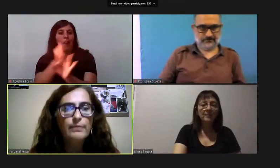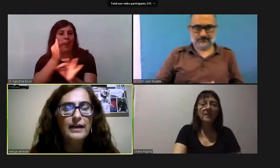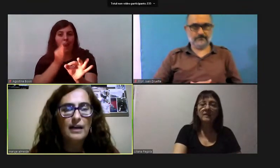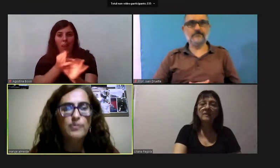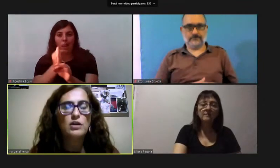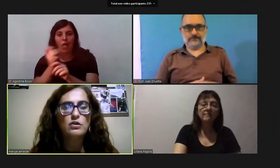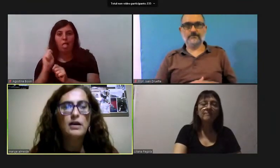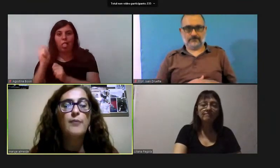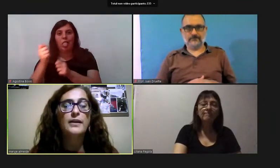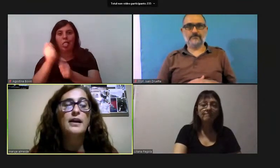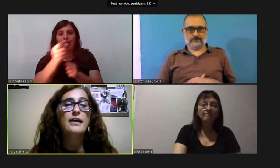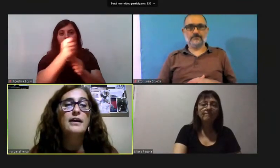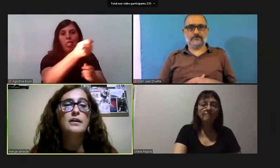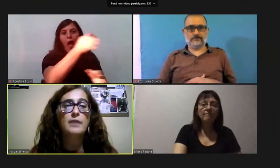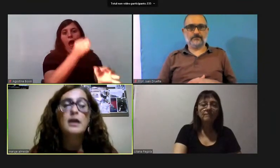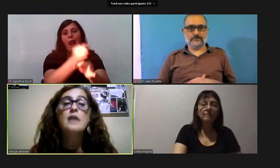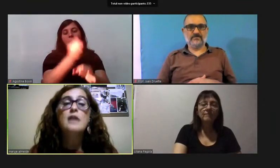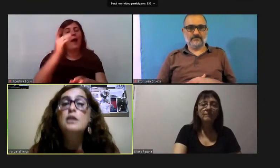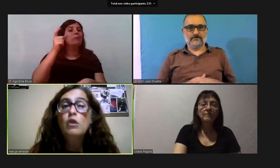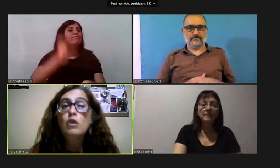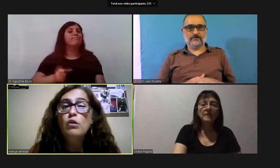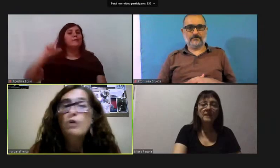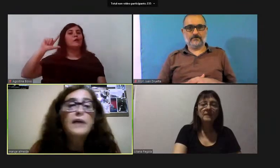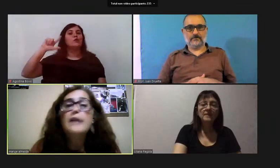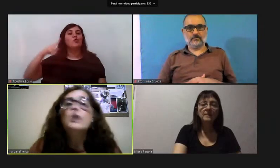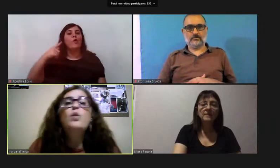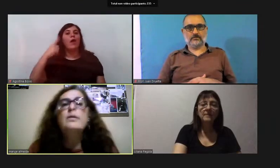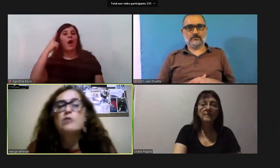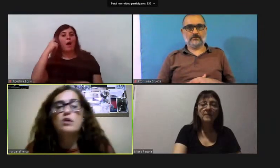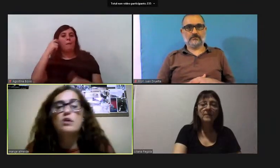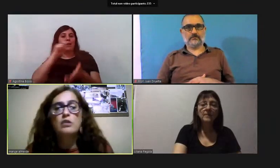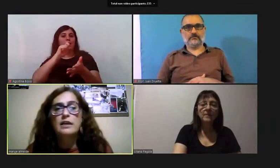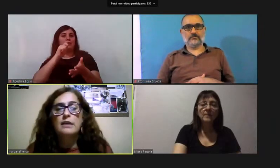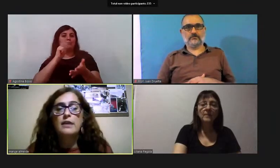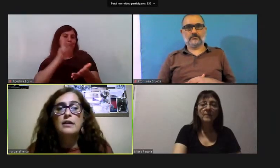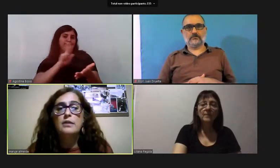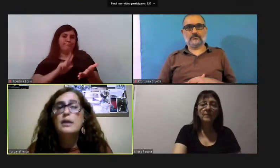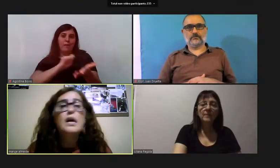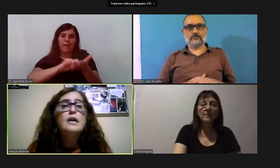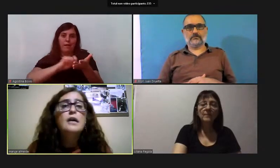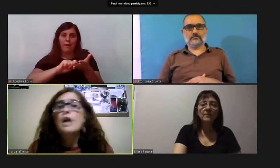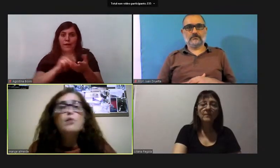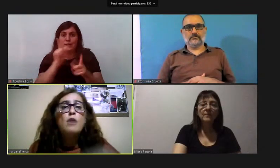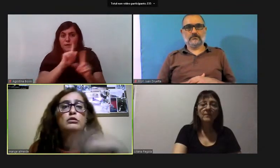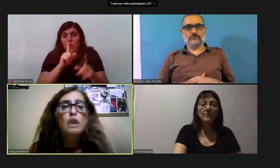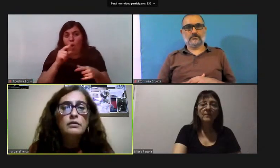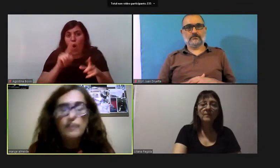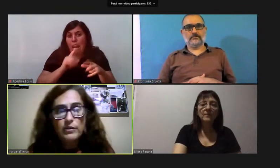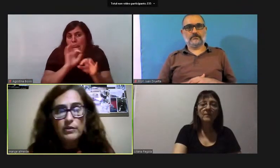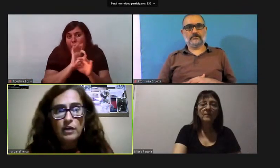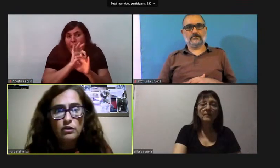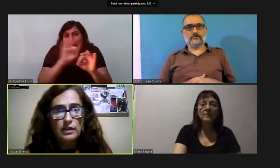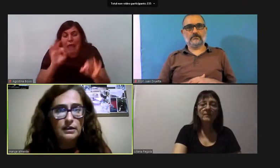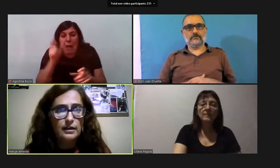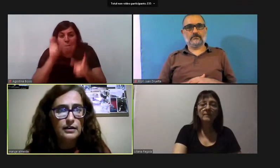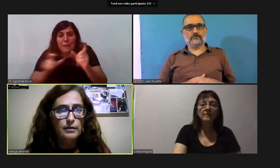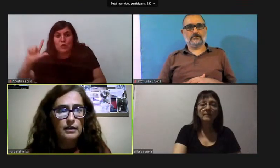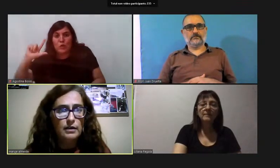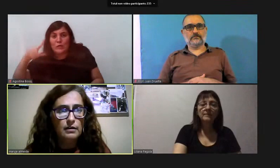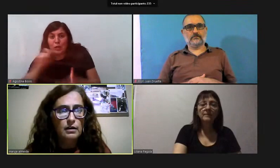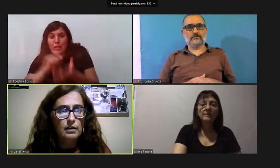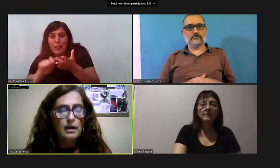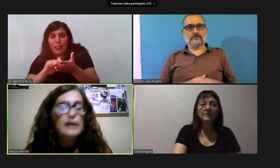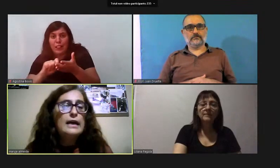ofrecen para que las personas sordas aprendan a leer y escribir. Si no, no habría ninguna persona sorda que sabe leer y escribir. Y hay un montón de personas sordas que saben leer y